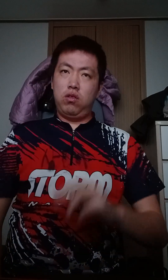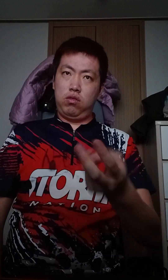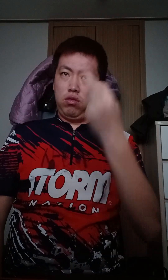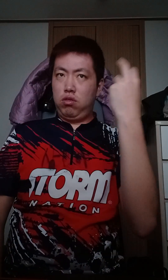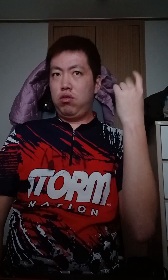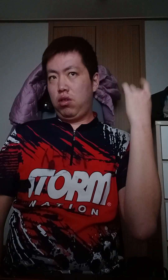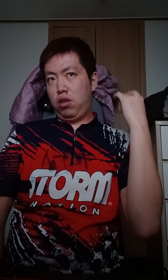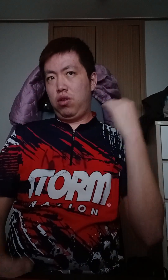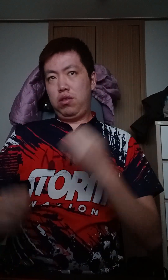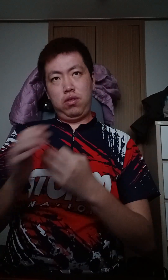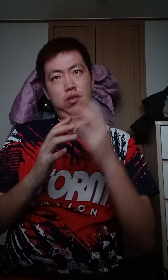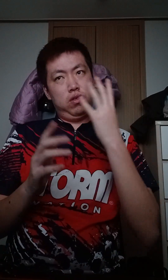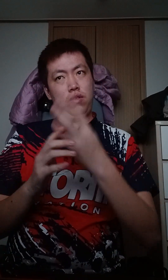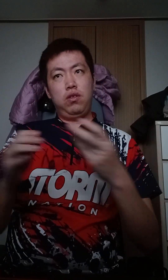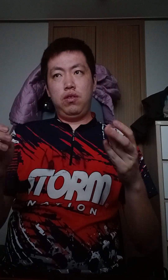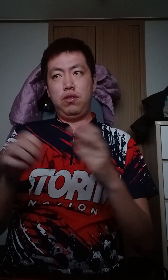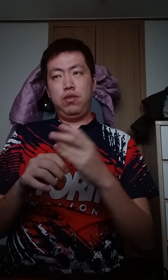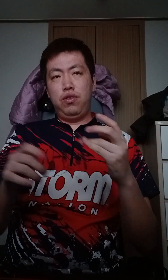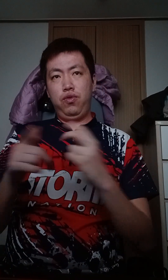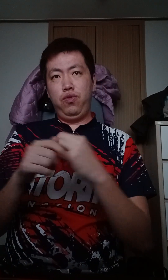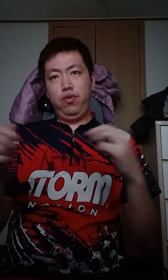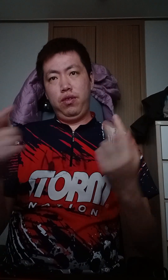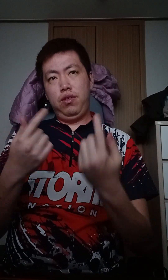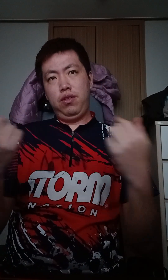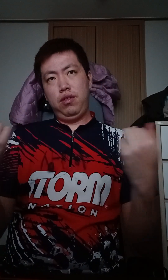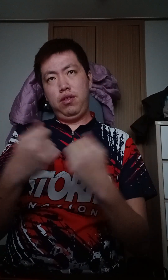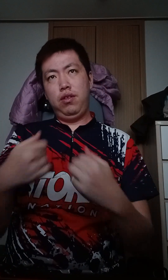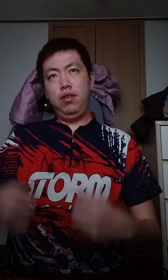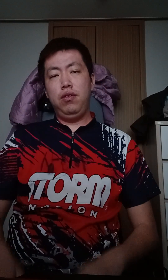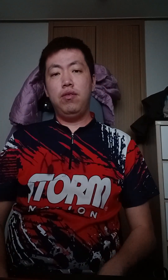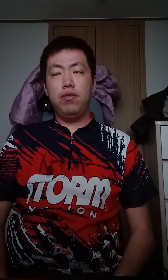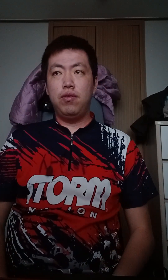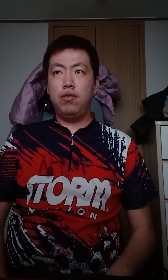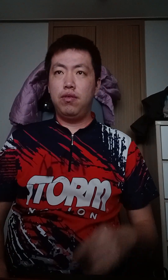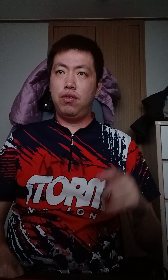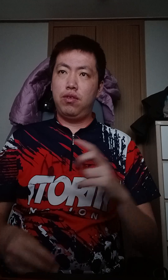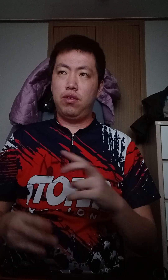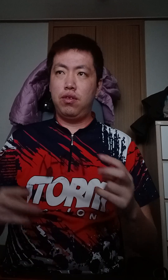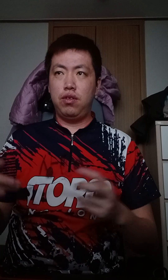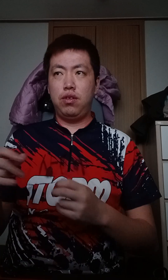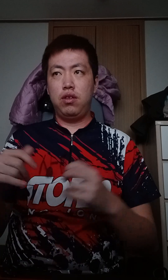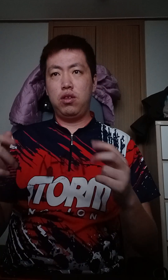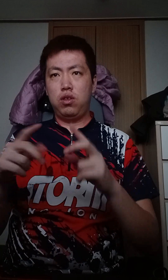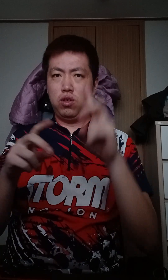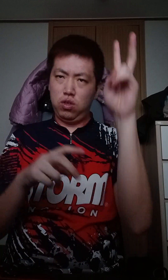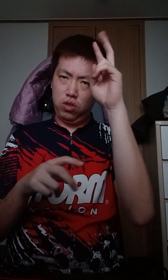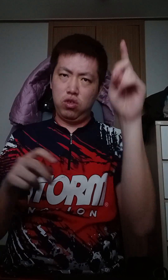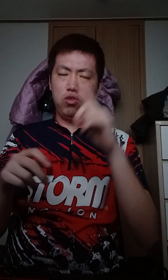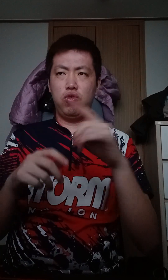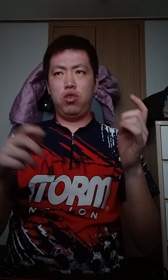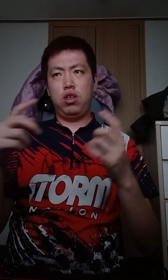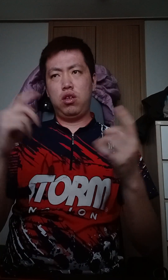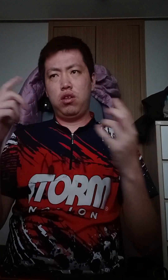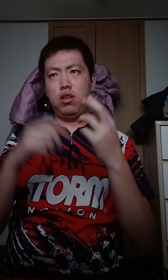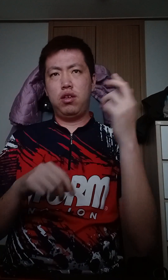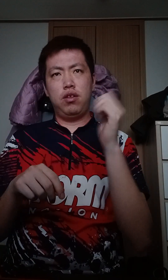승용차가 4차로를 주행하던 화물차 뒷부분을 충격한 겁니다. 이 사고로 소를 수송하던 60대 화물차 운전자가